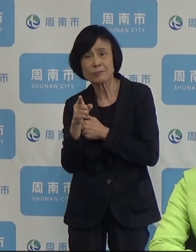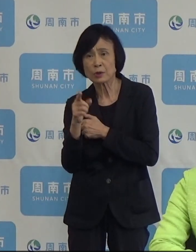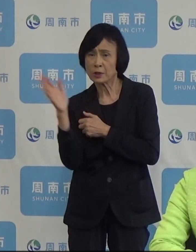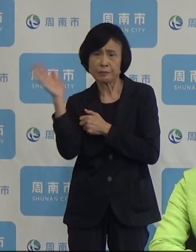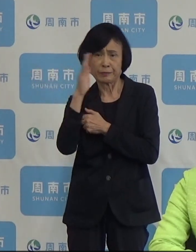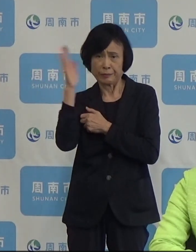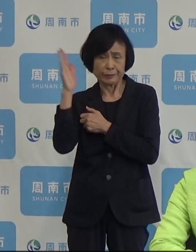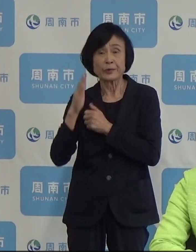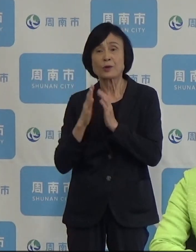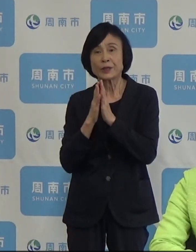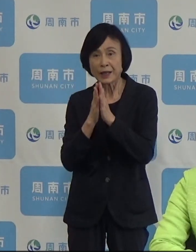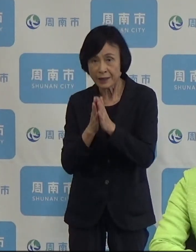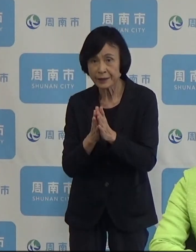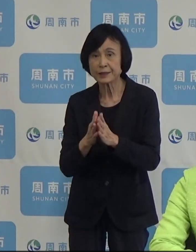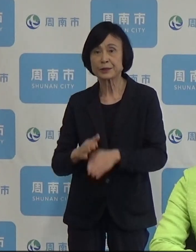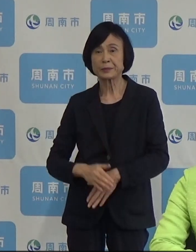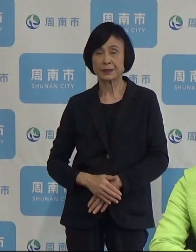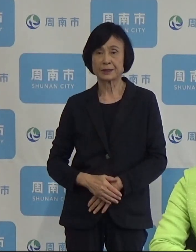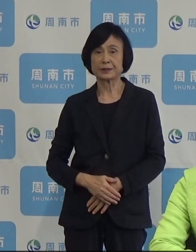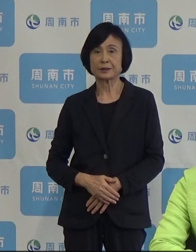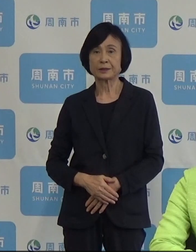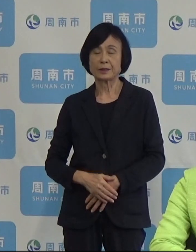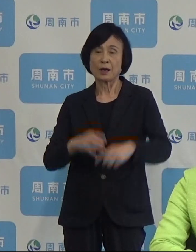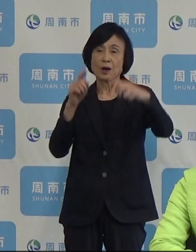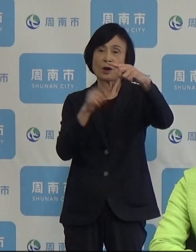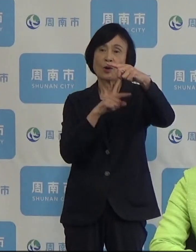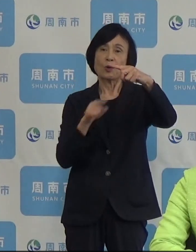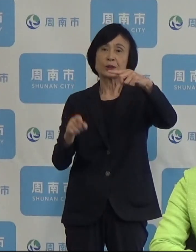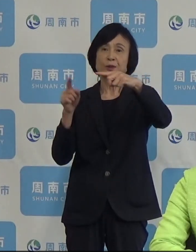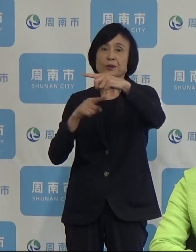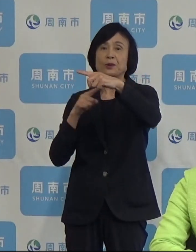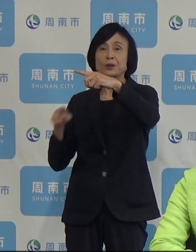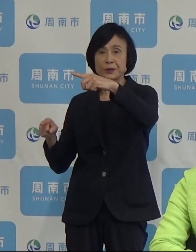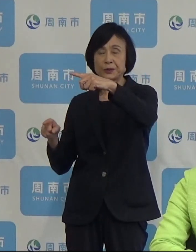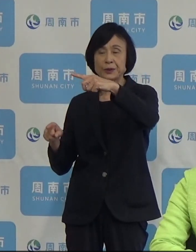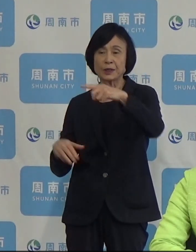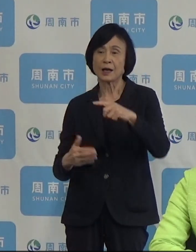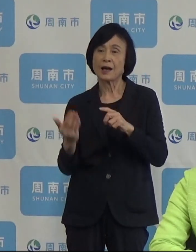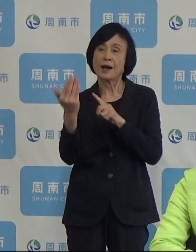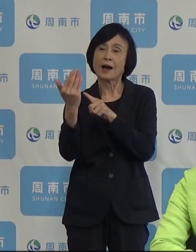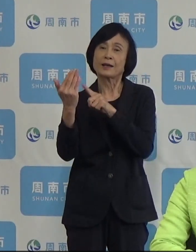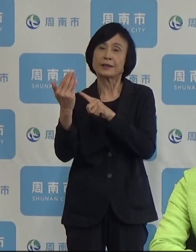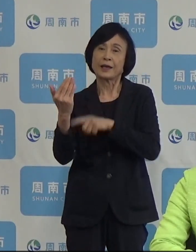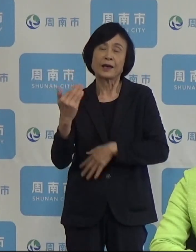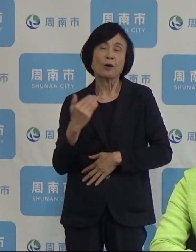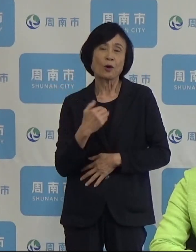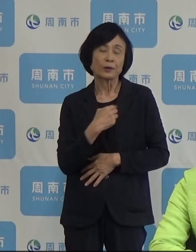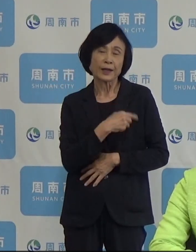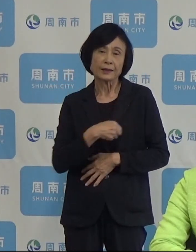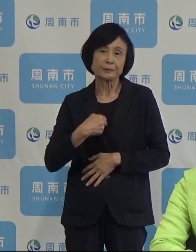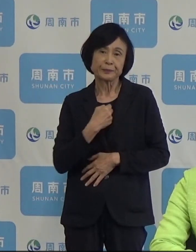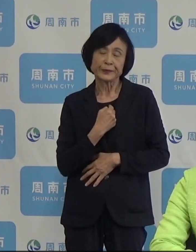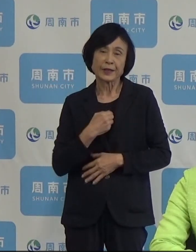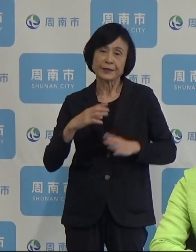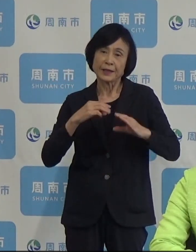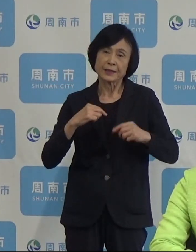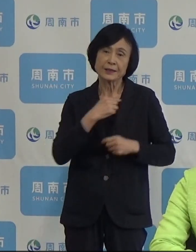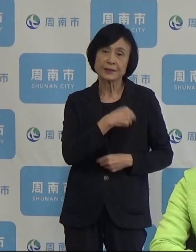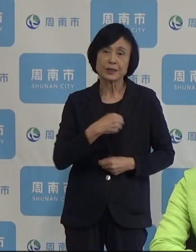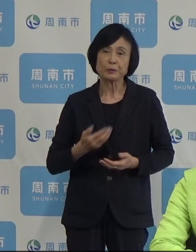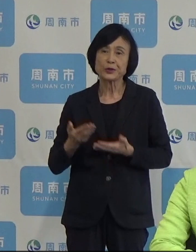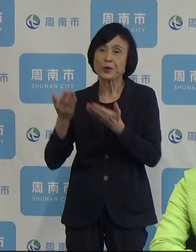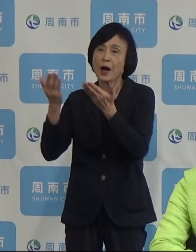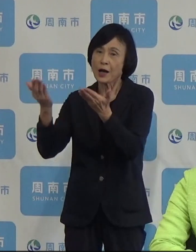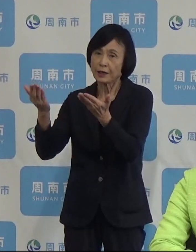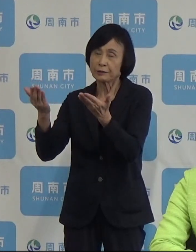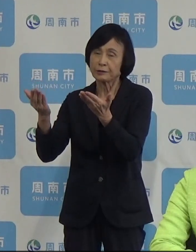わないでください。お一人お一人が相手を思いやる、おもんばかる、そうした